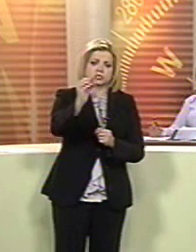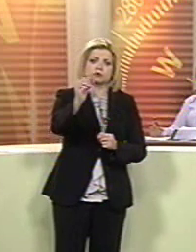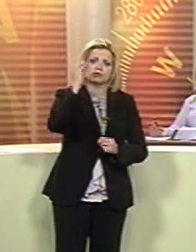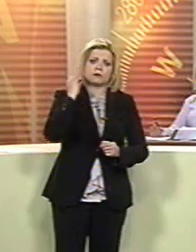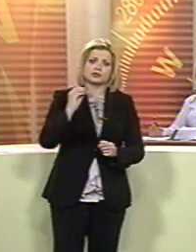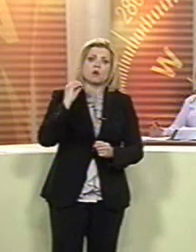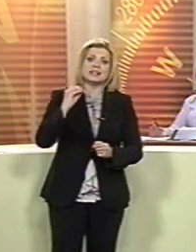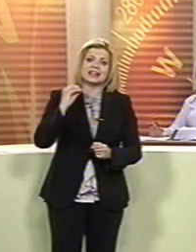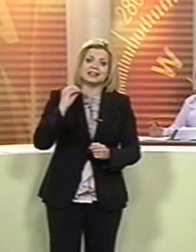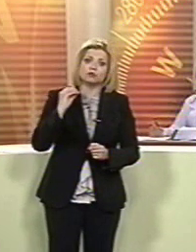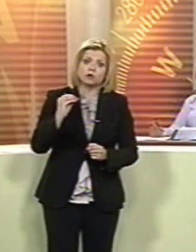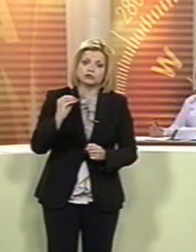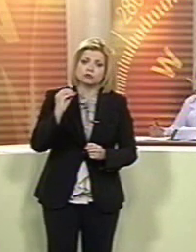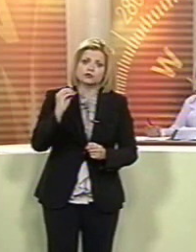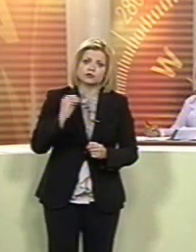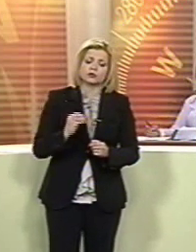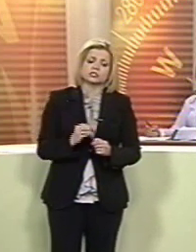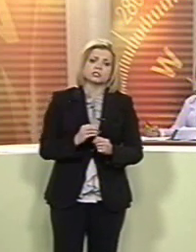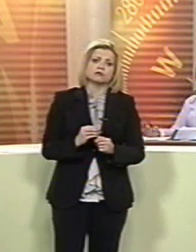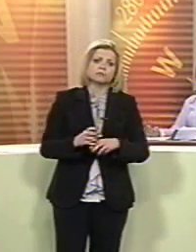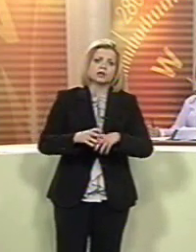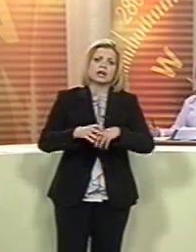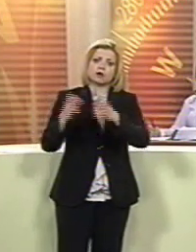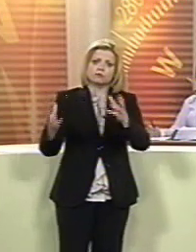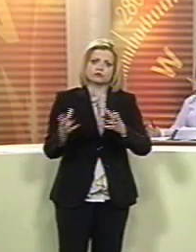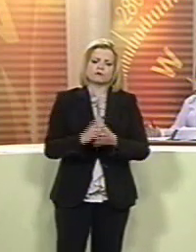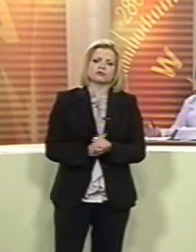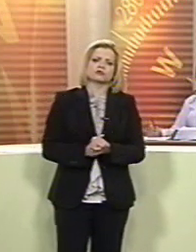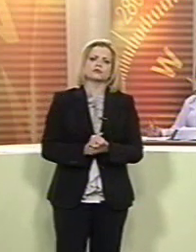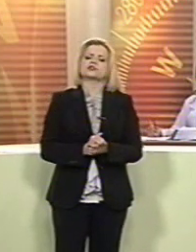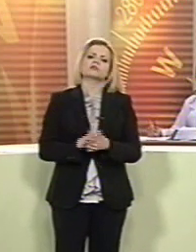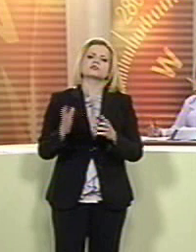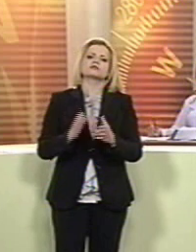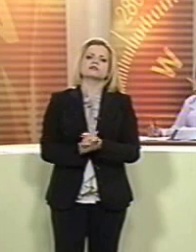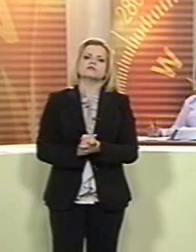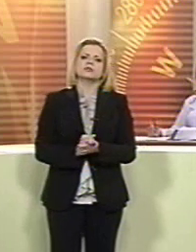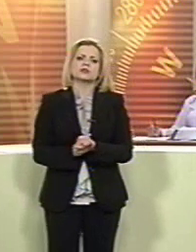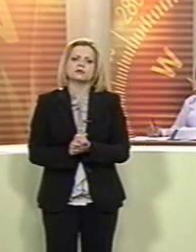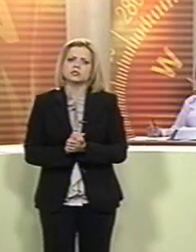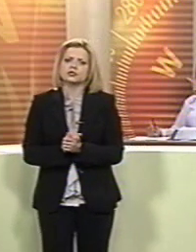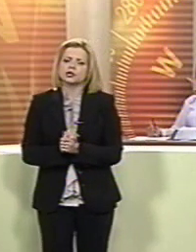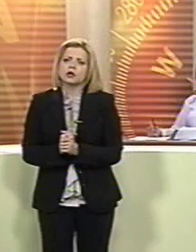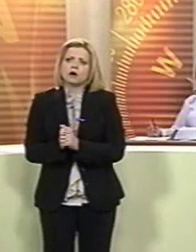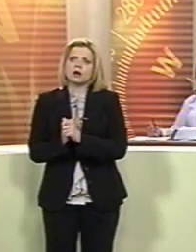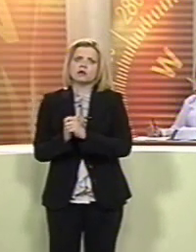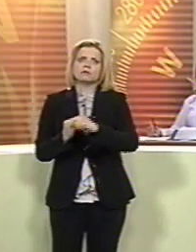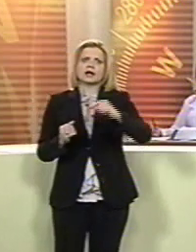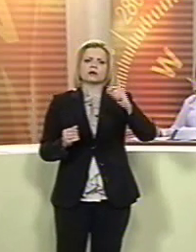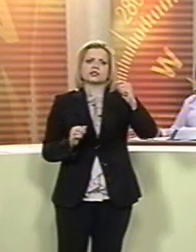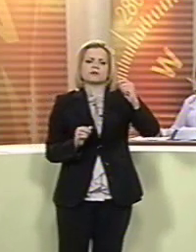que se encontra no artigo 82 do Código de Processo Civil, é comum os professores de Direito Processual Civil mencionarem o seguinte: olha, é obrigatória a